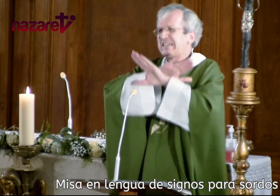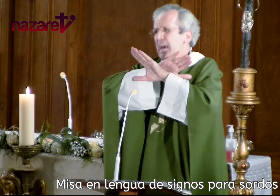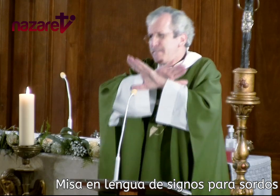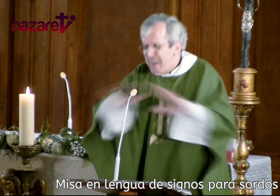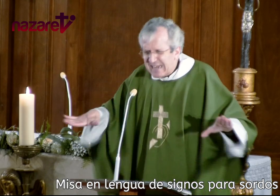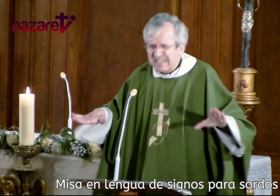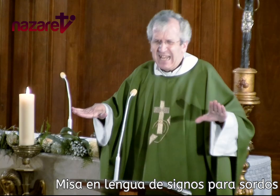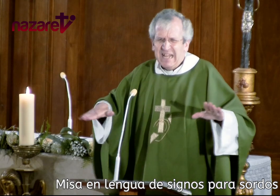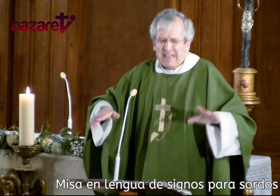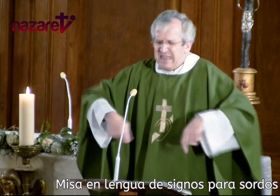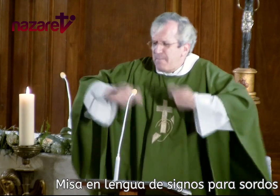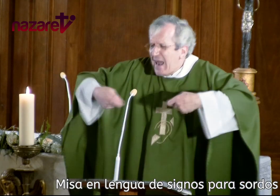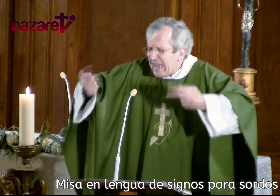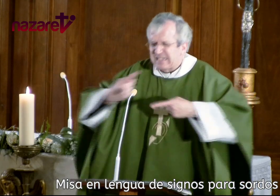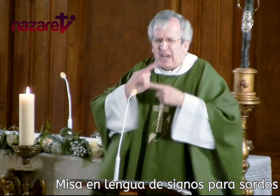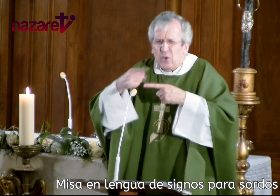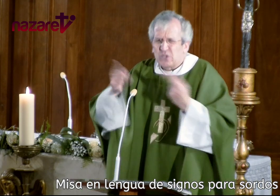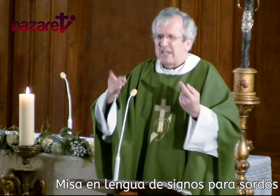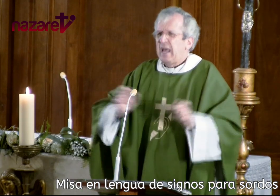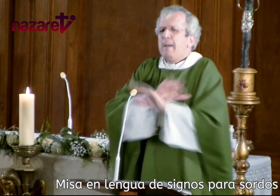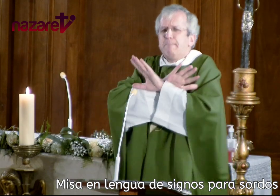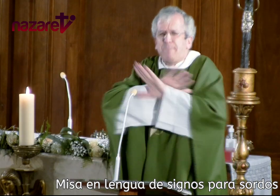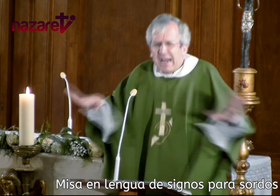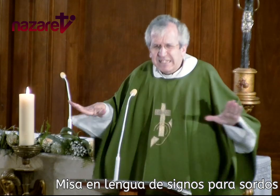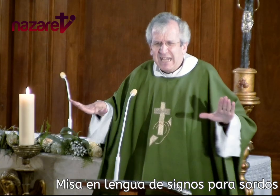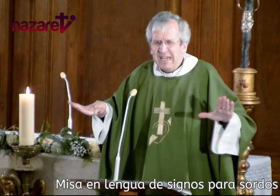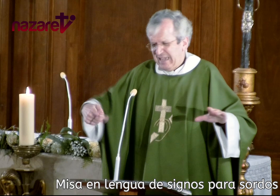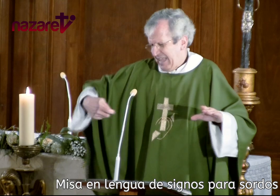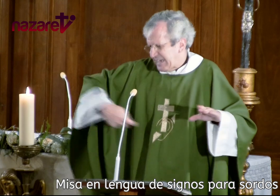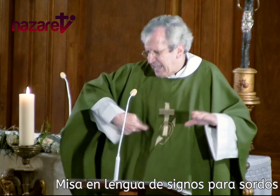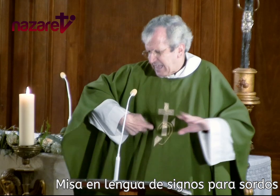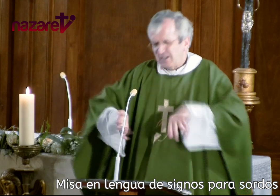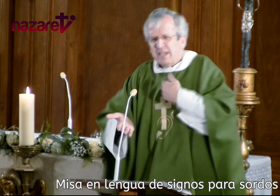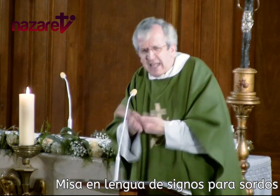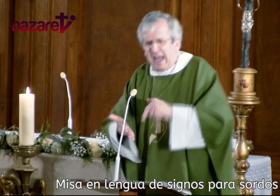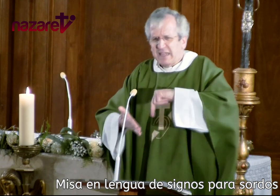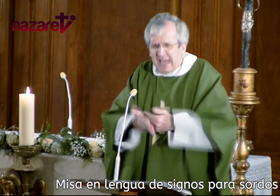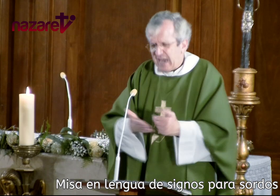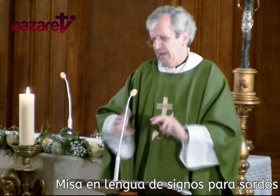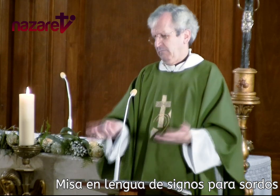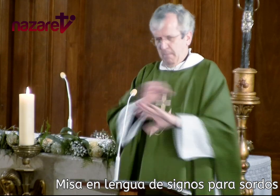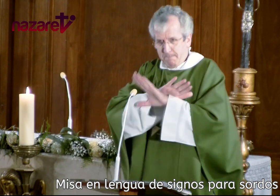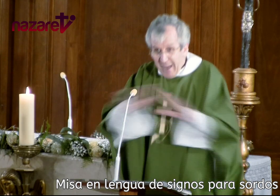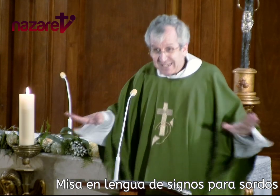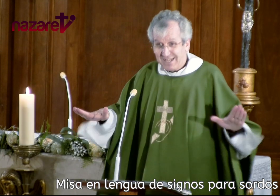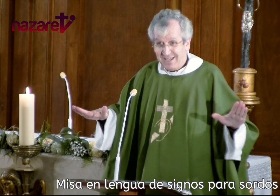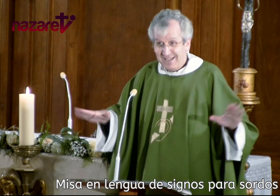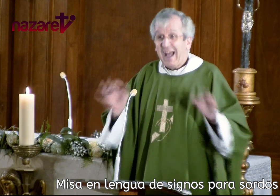basta de malgastar cosas basta de las tentaciones de caer de caer hasta ahí